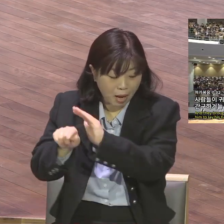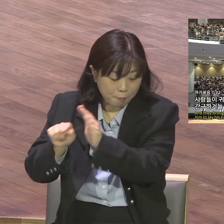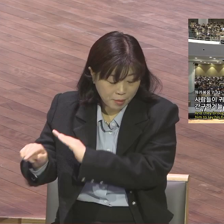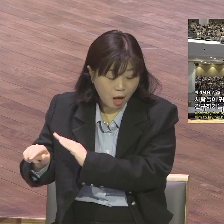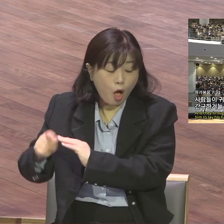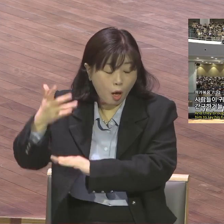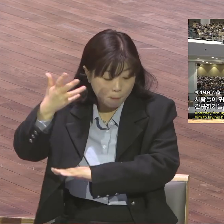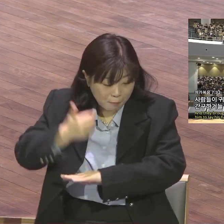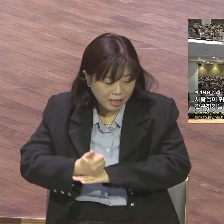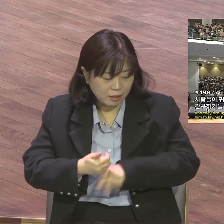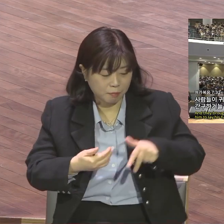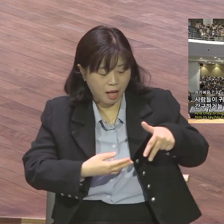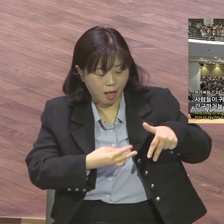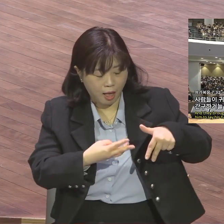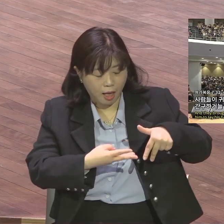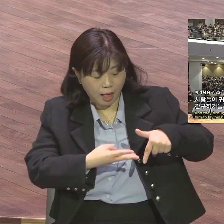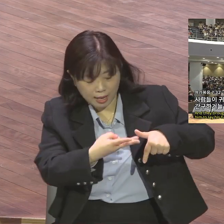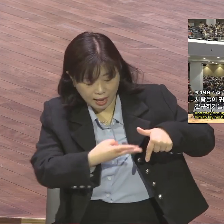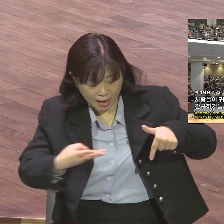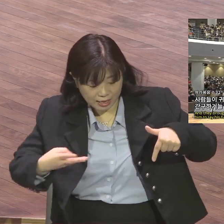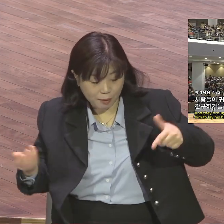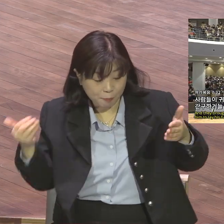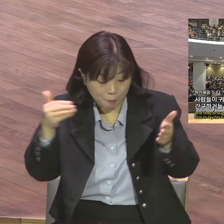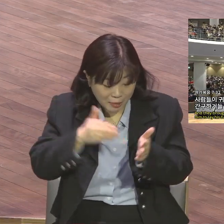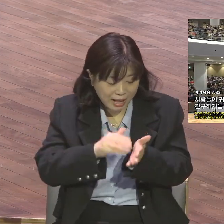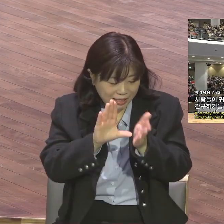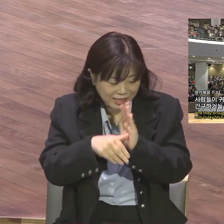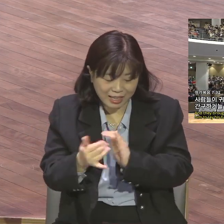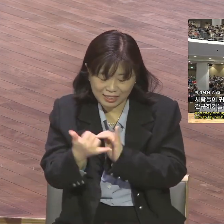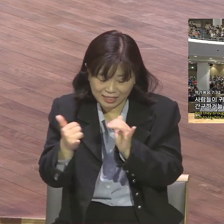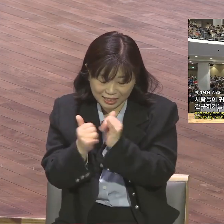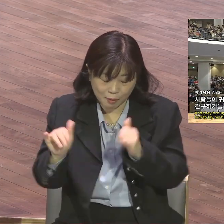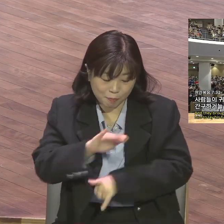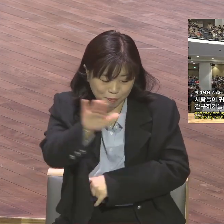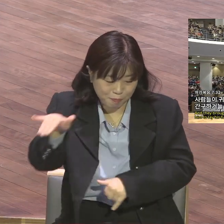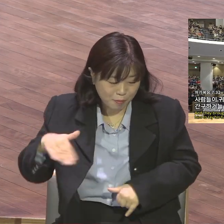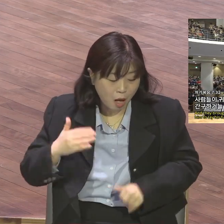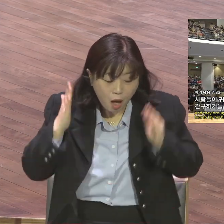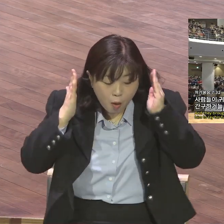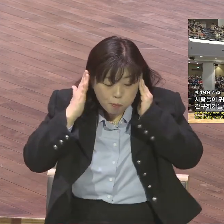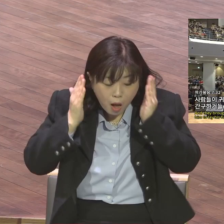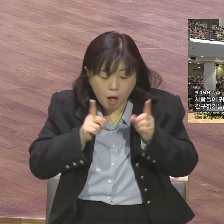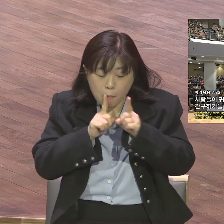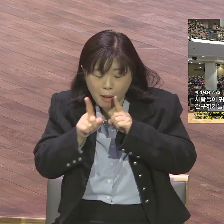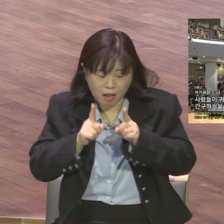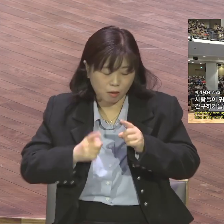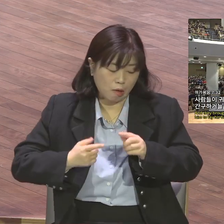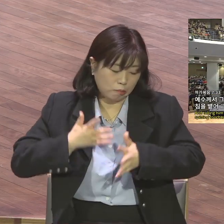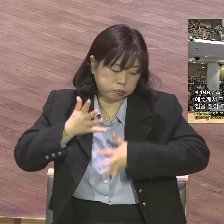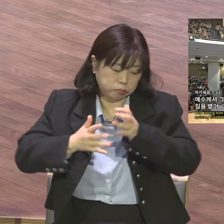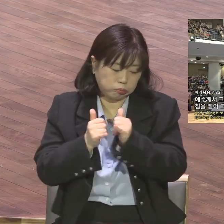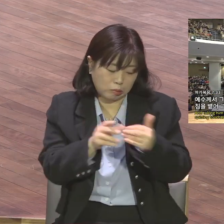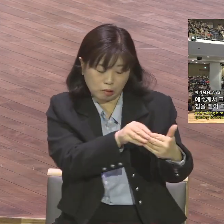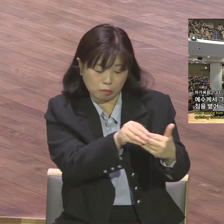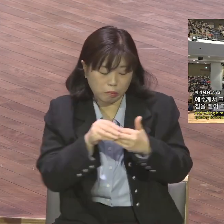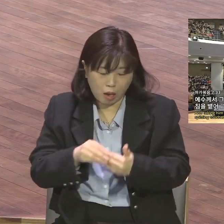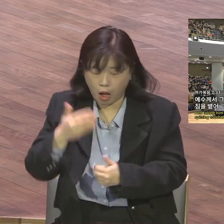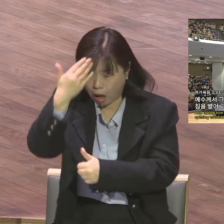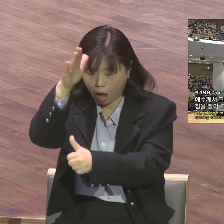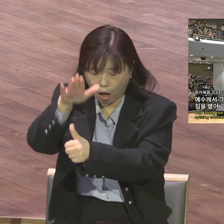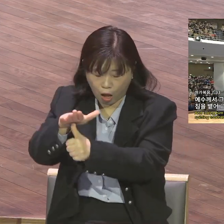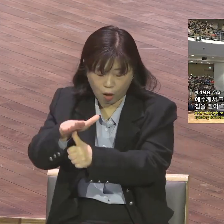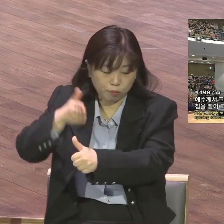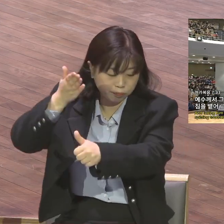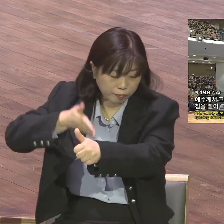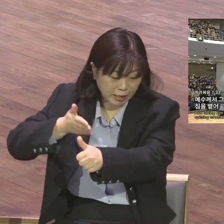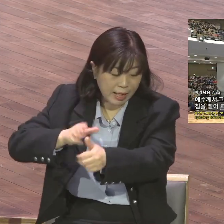이르시매 사람들이 귀 먹고 말 더듬는 자를 데리고 예수께 나와 안수하여 주시기를 간구하거늘